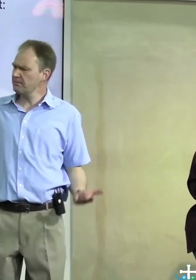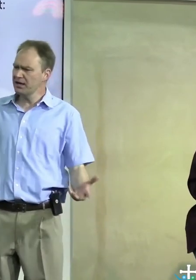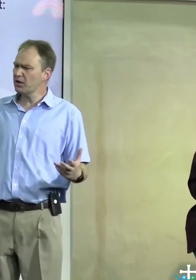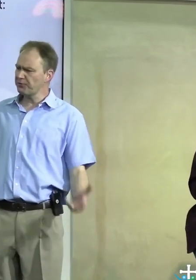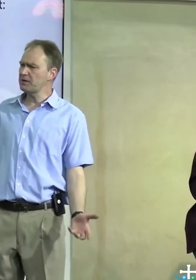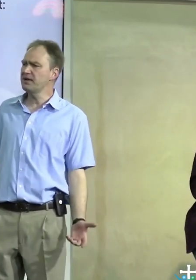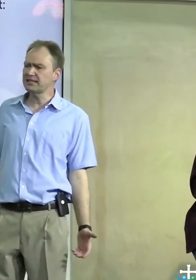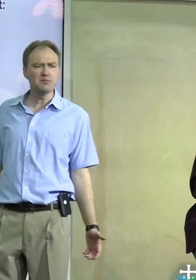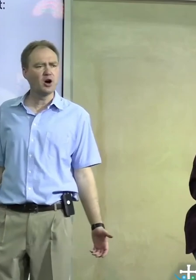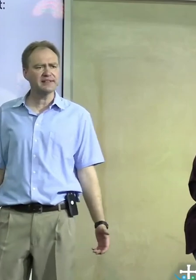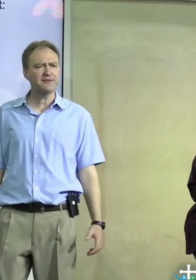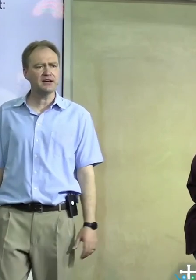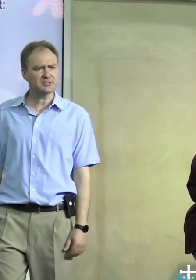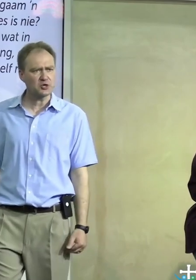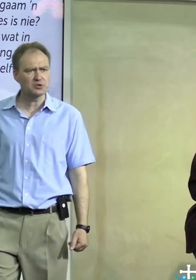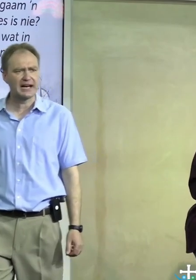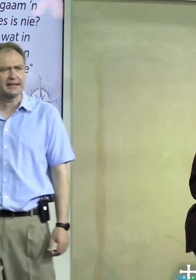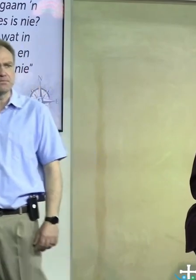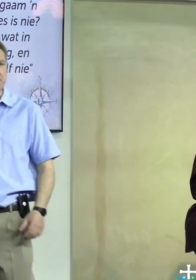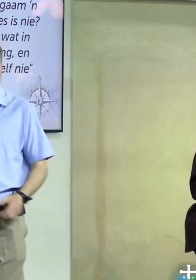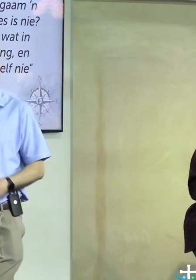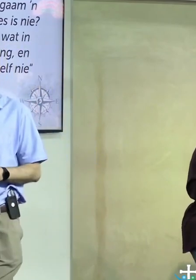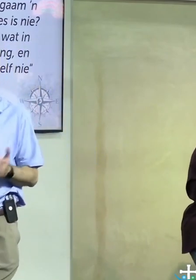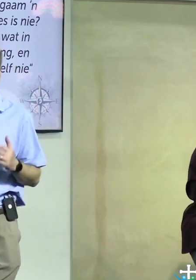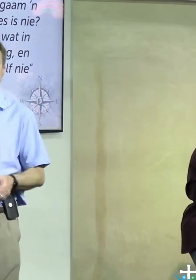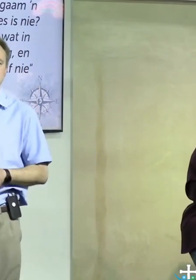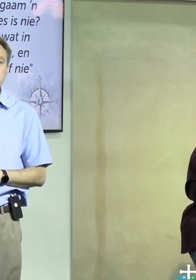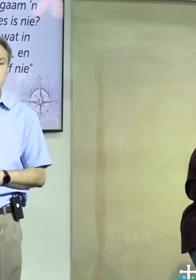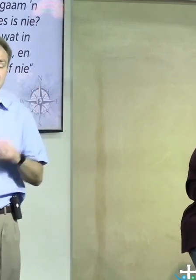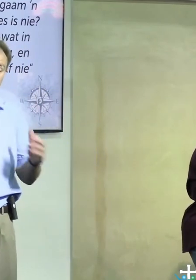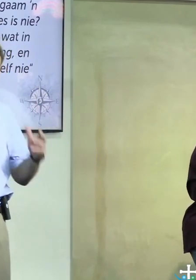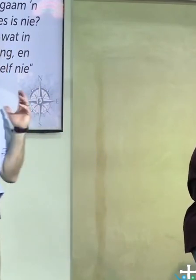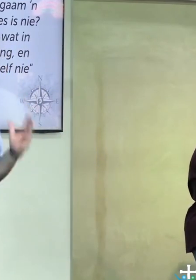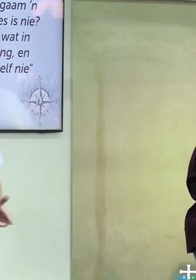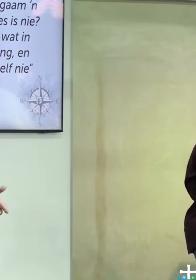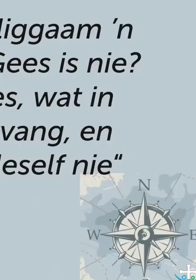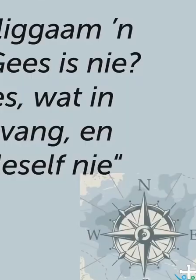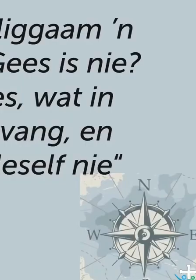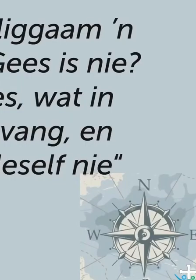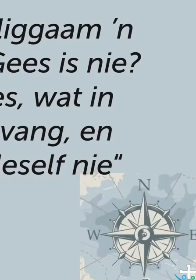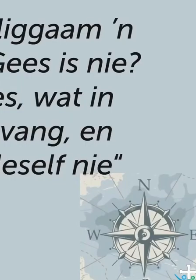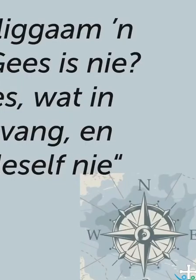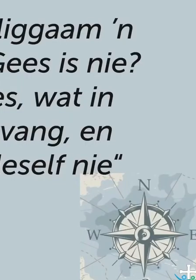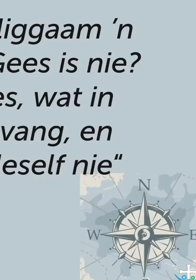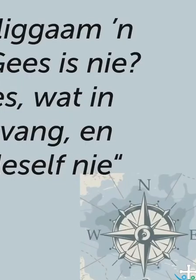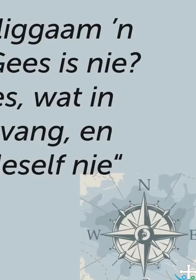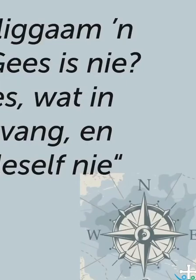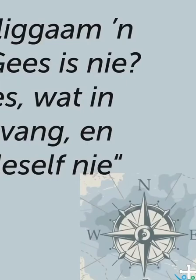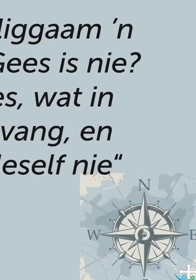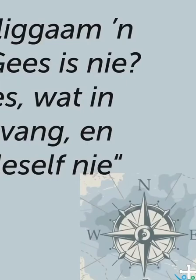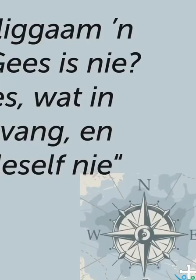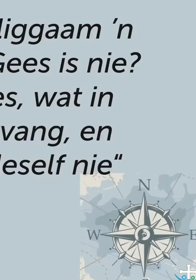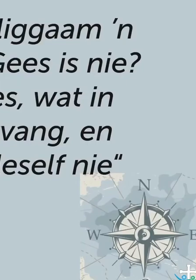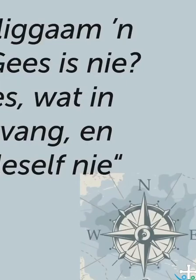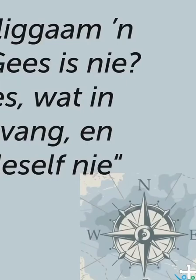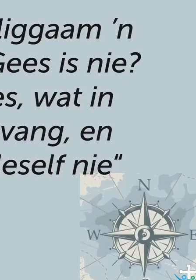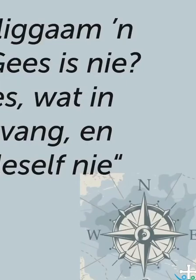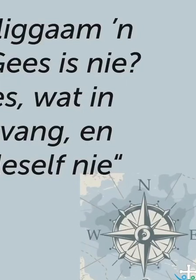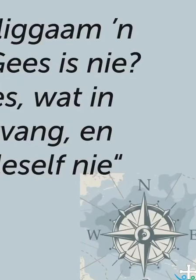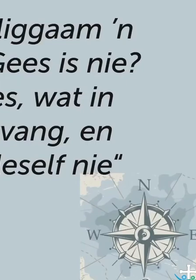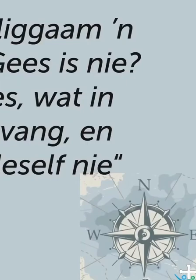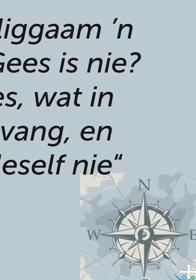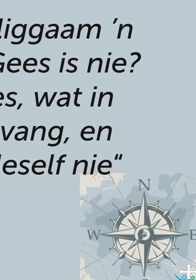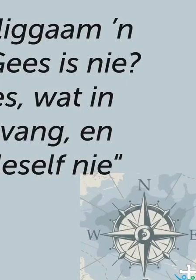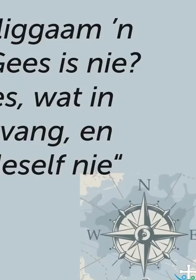van ons het 'n minder of 'n meerdere mate van gesondheid. En 1 Korintiërs 6 vers 19 raas Paulus met die gemeente in Korinthe, want